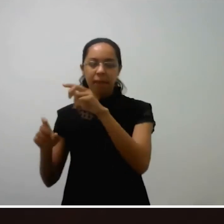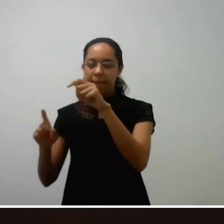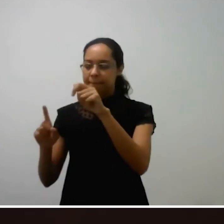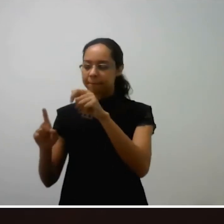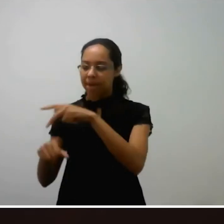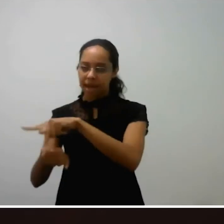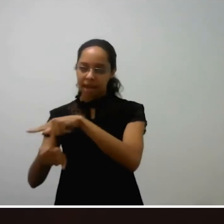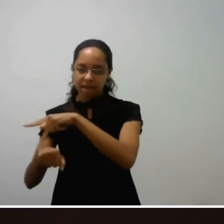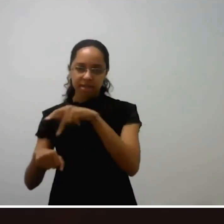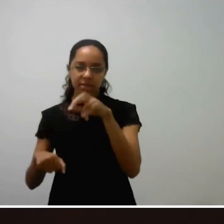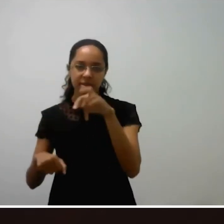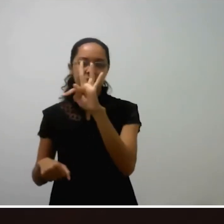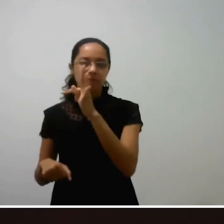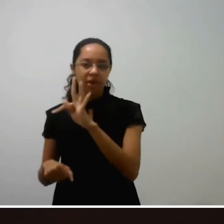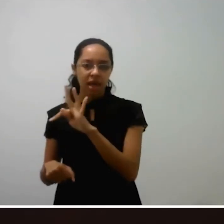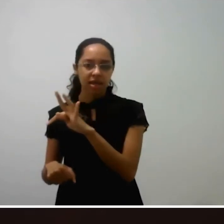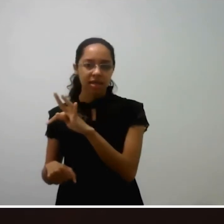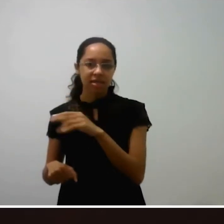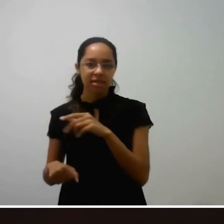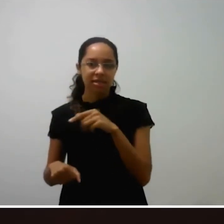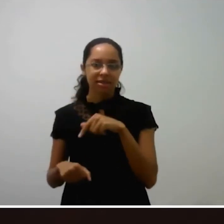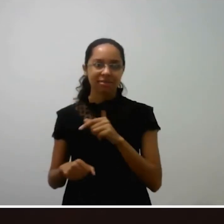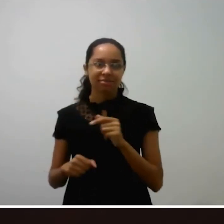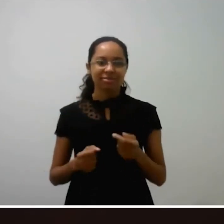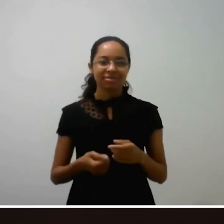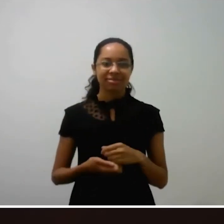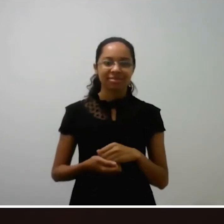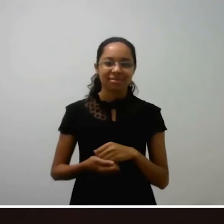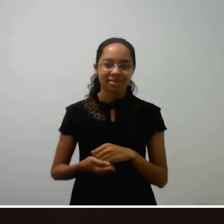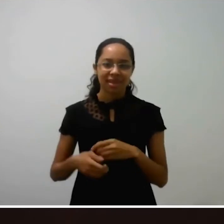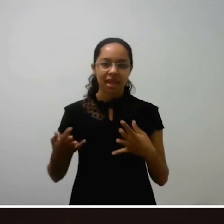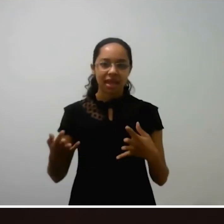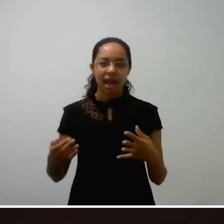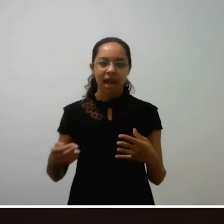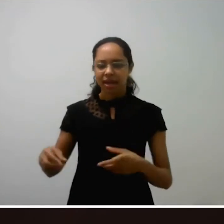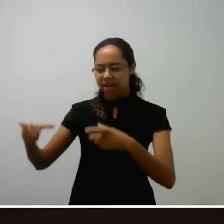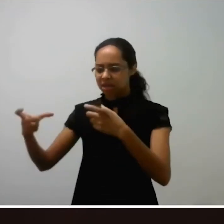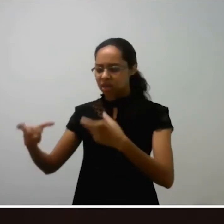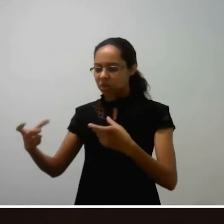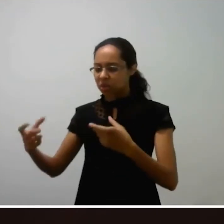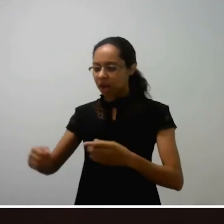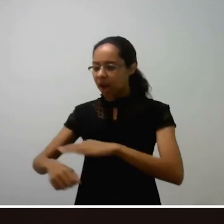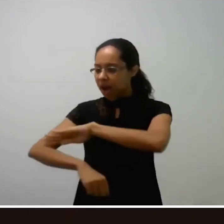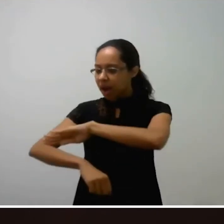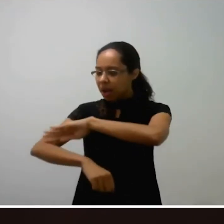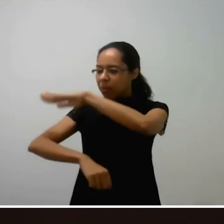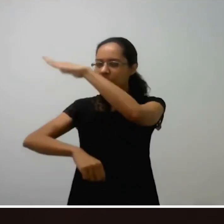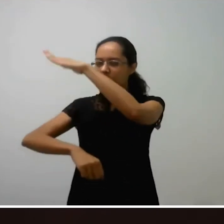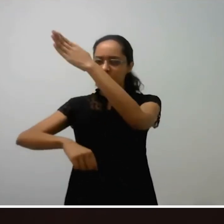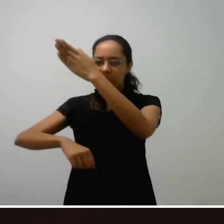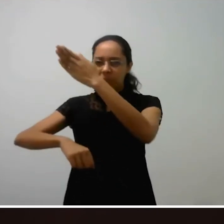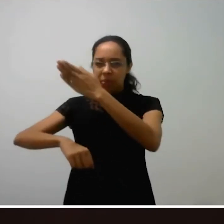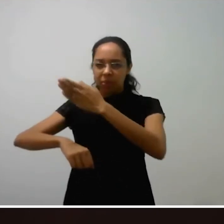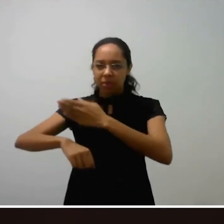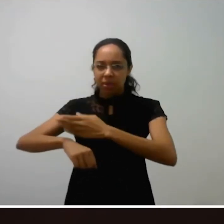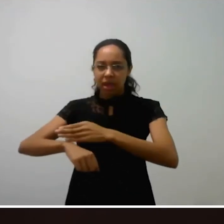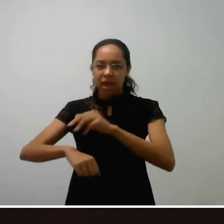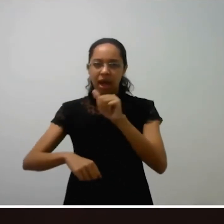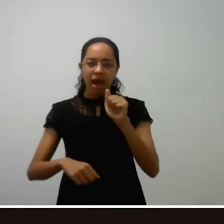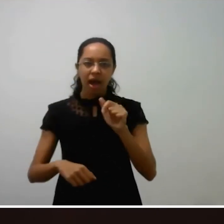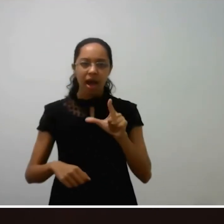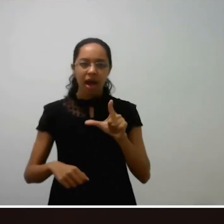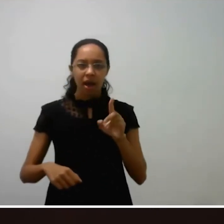que na Europa tem a Cordilheira dos Alpes, né? Do lado ocidental